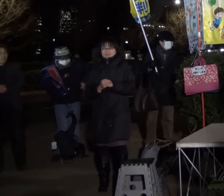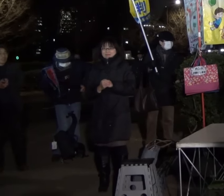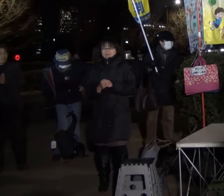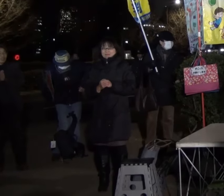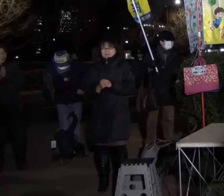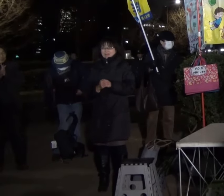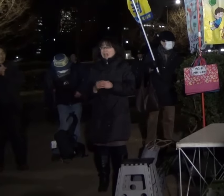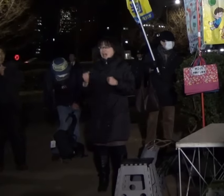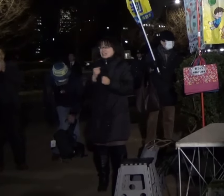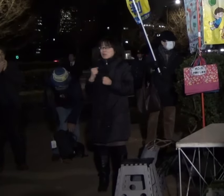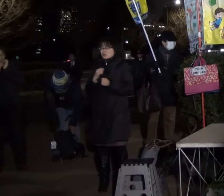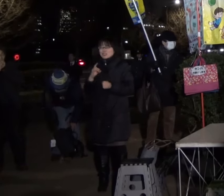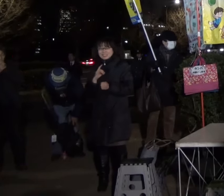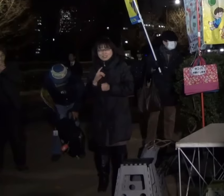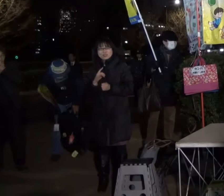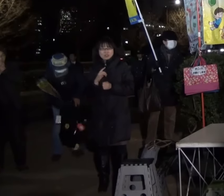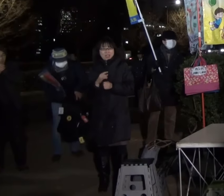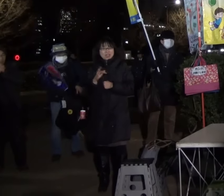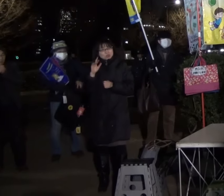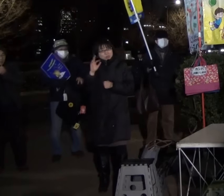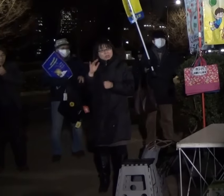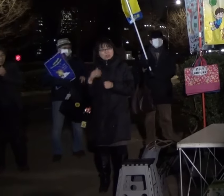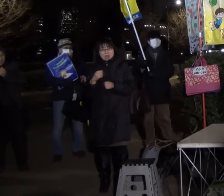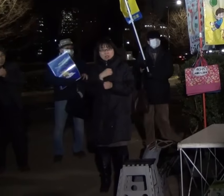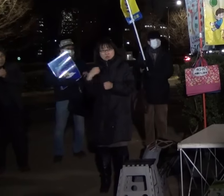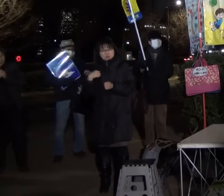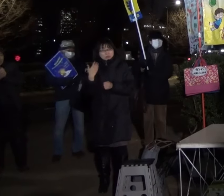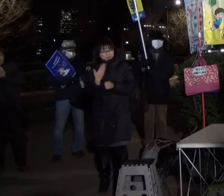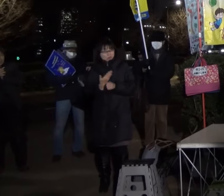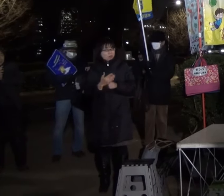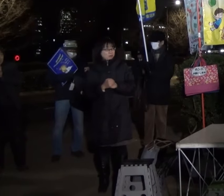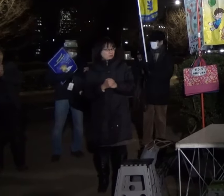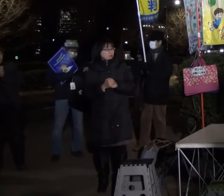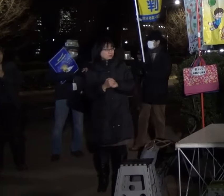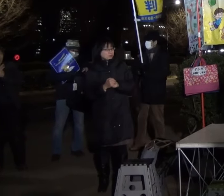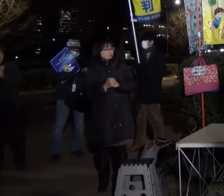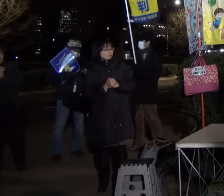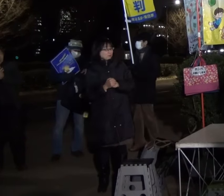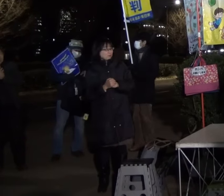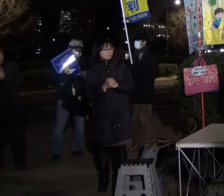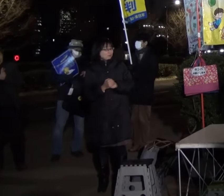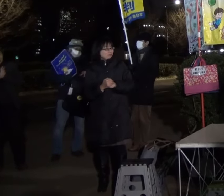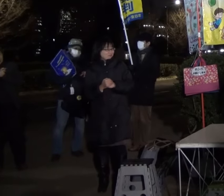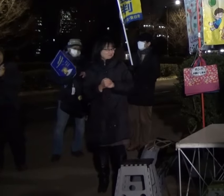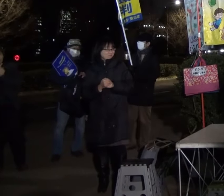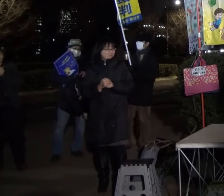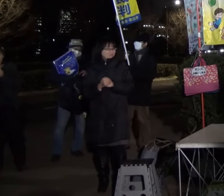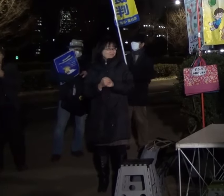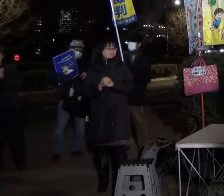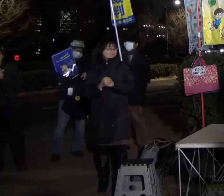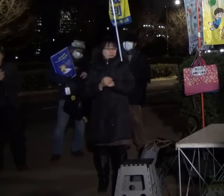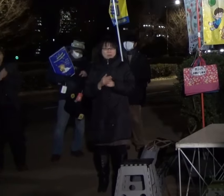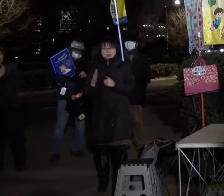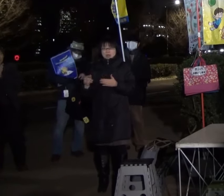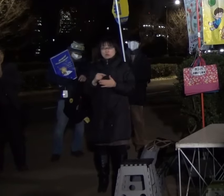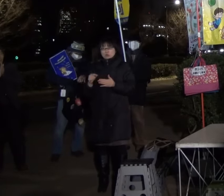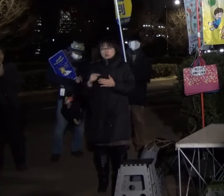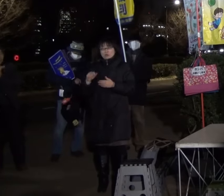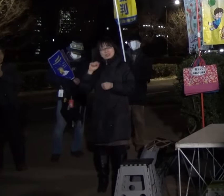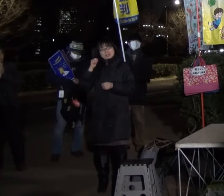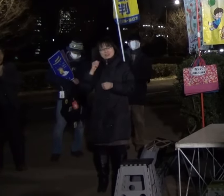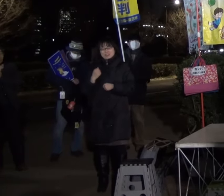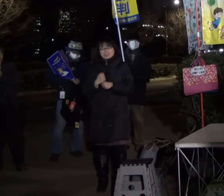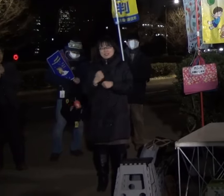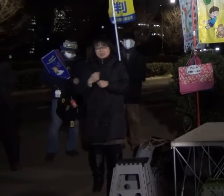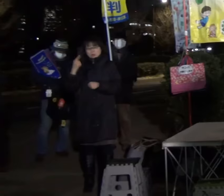って指大丈夫なんですか、国楽器の方大丈夫ね。本当手袋できなくて大変だと思